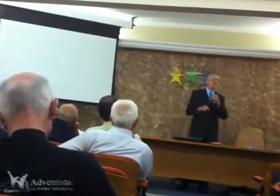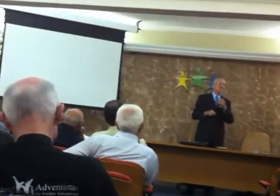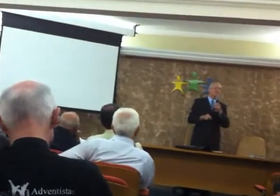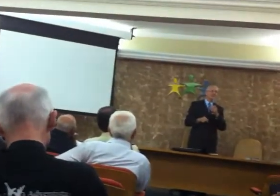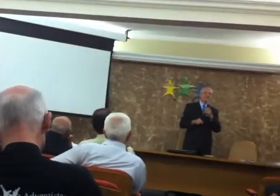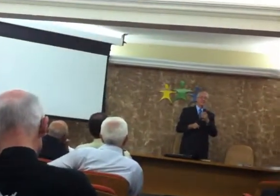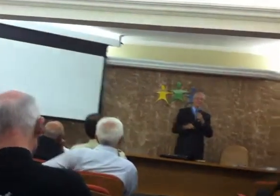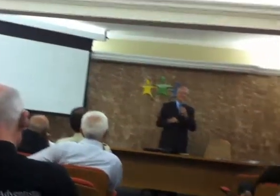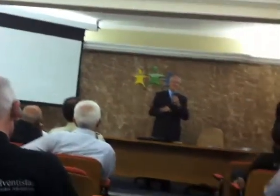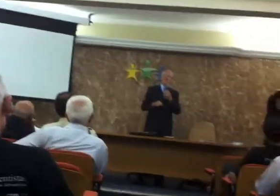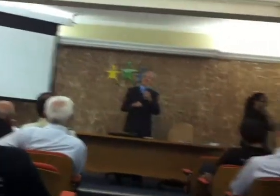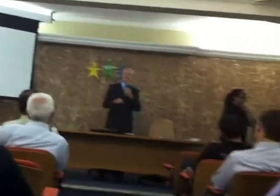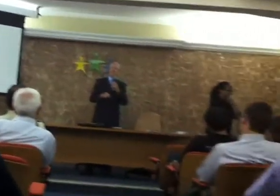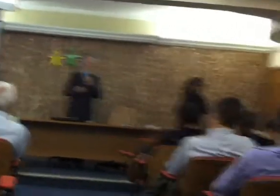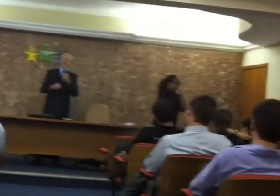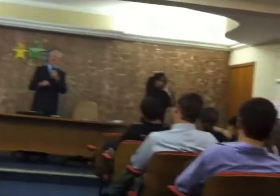Sim, disse o mestre.